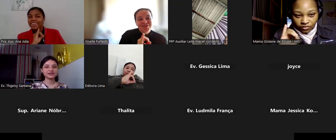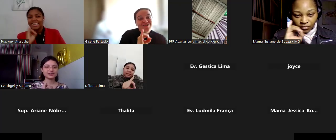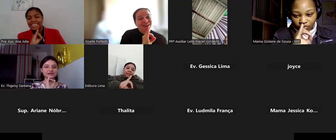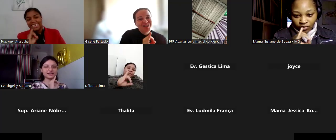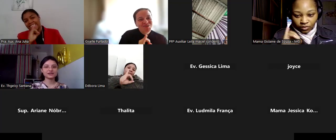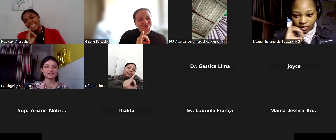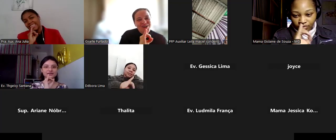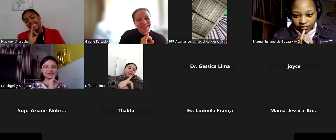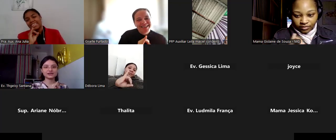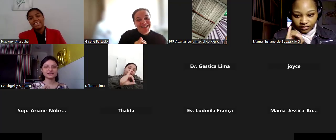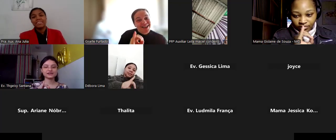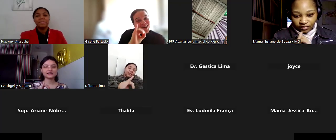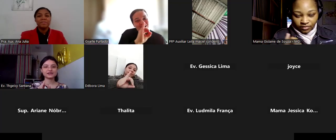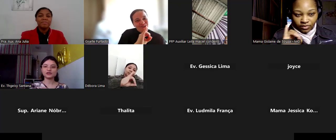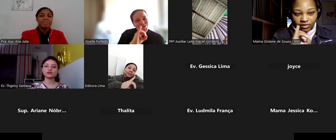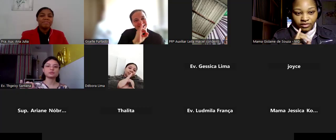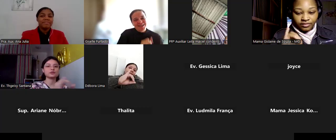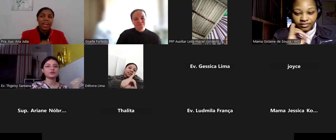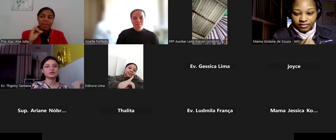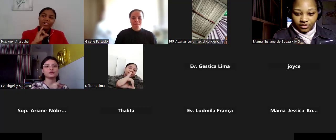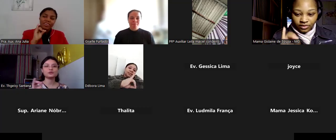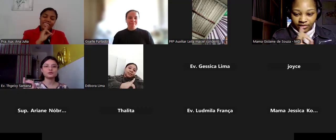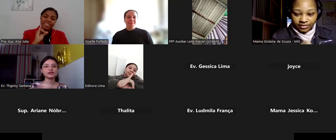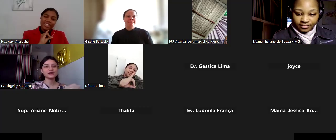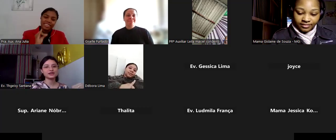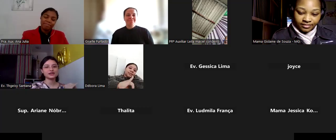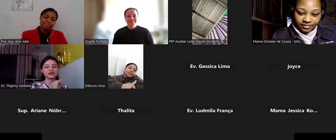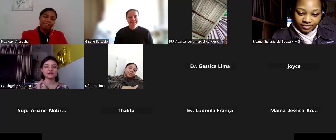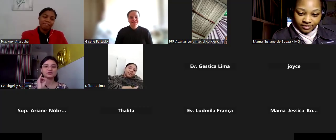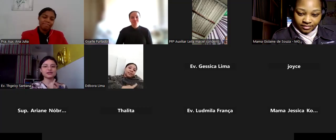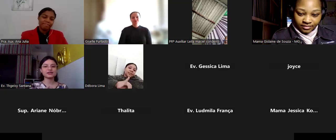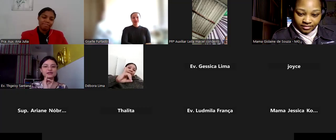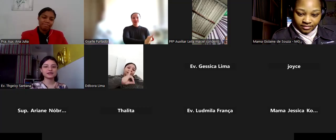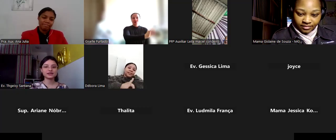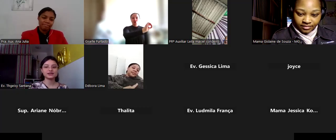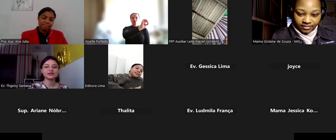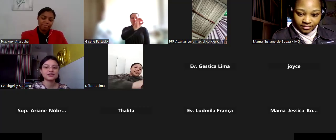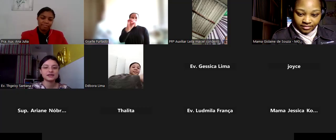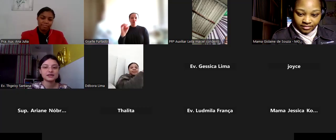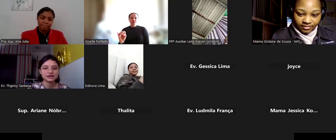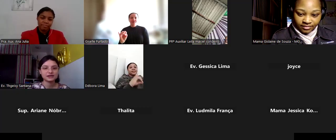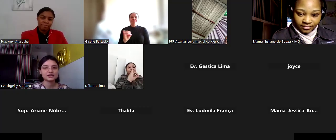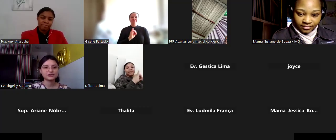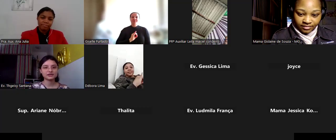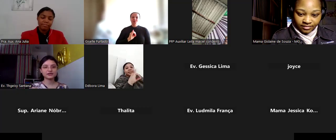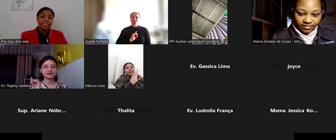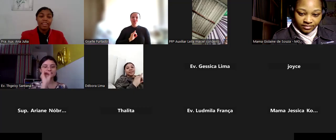estou falando oi, oi, né? Você pode falar oi,